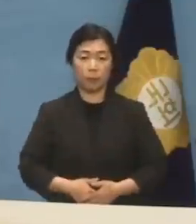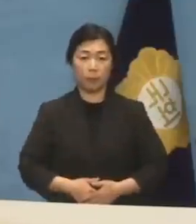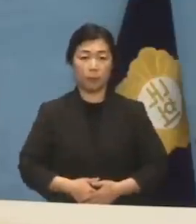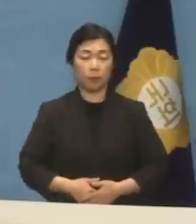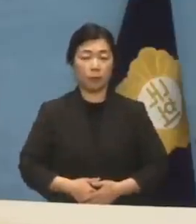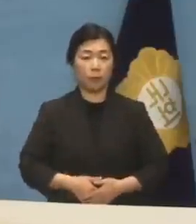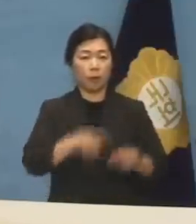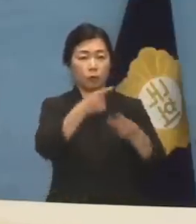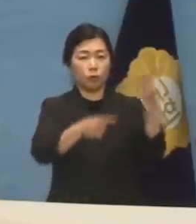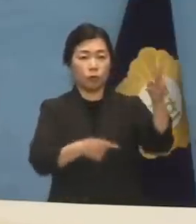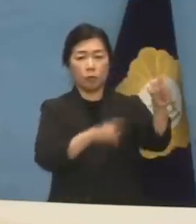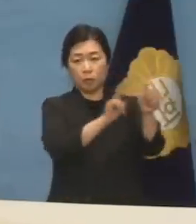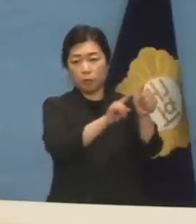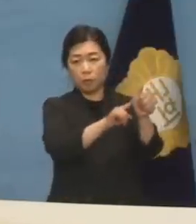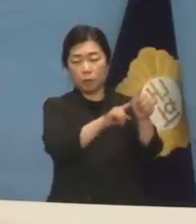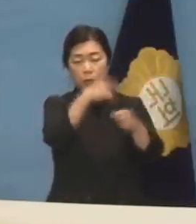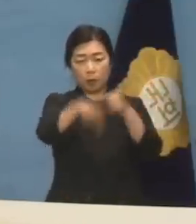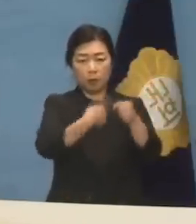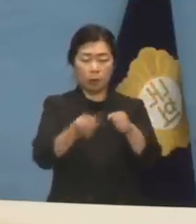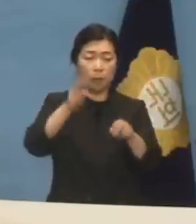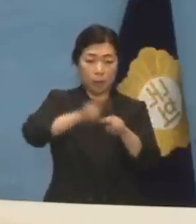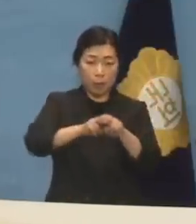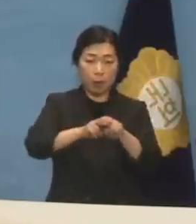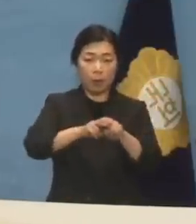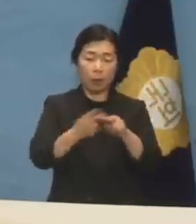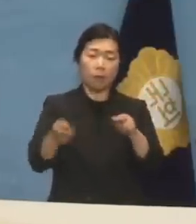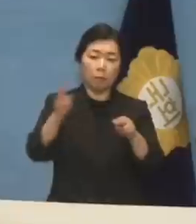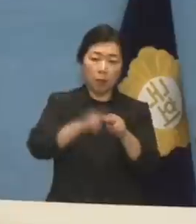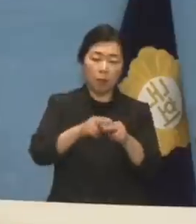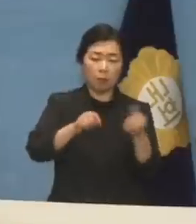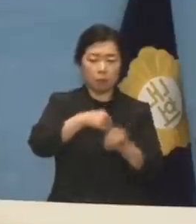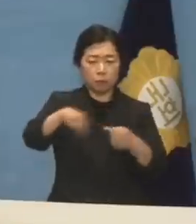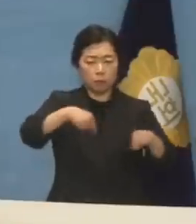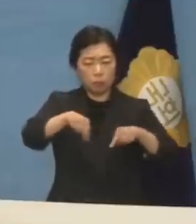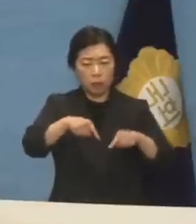윤석열 집권이 벌써 1주년이 됐군요.